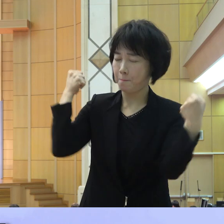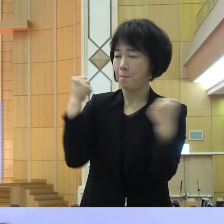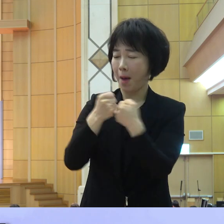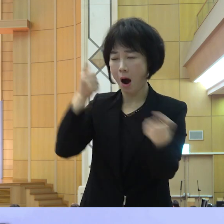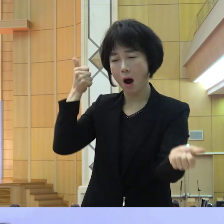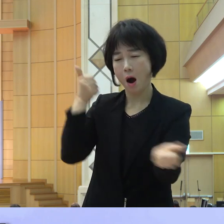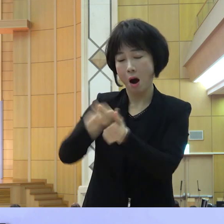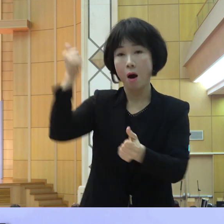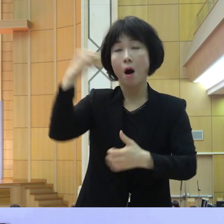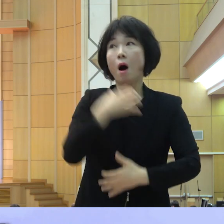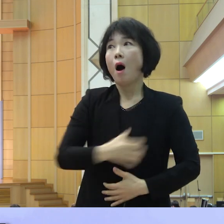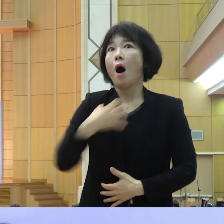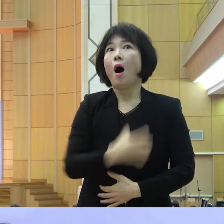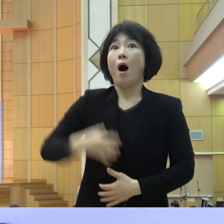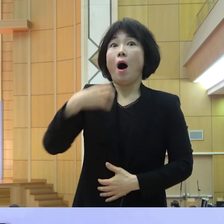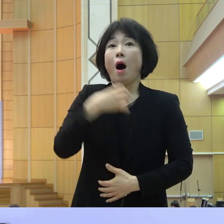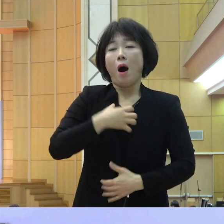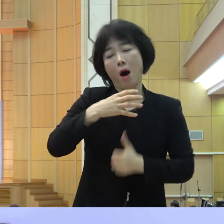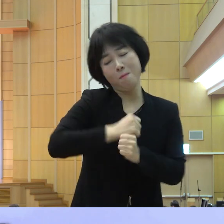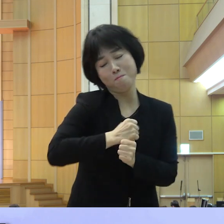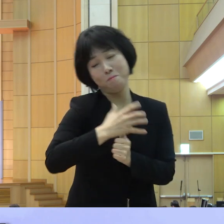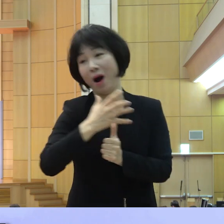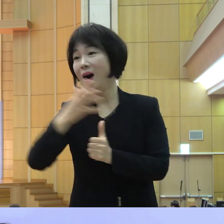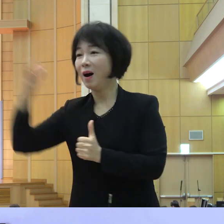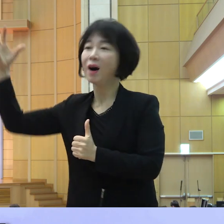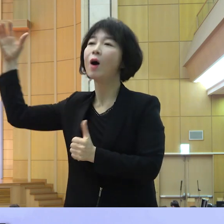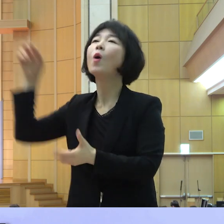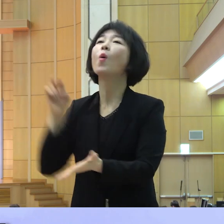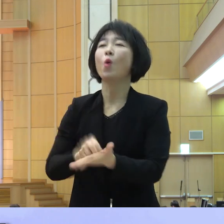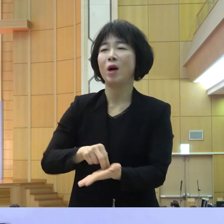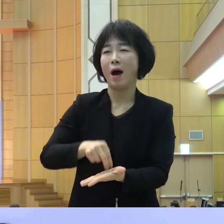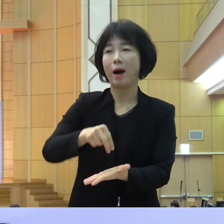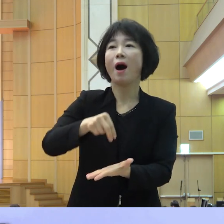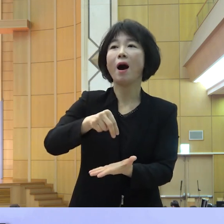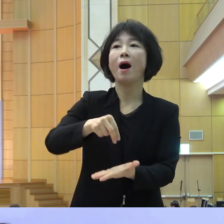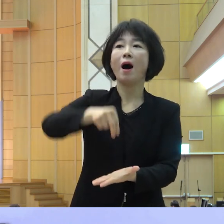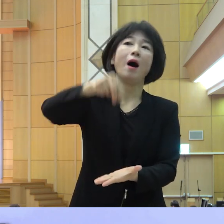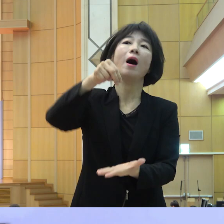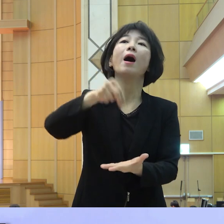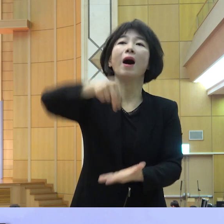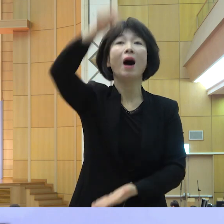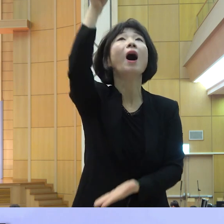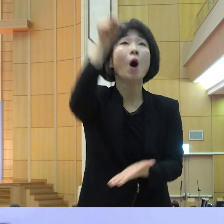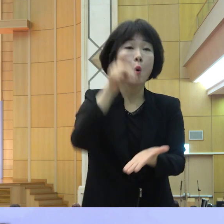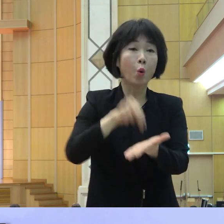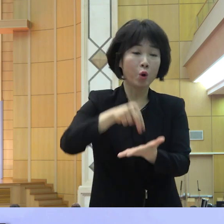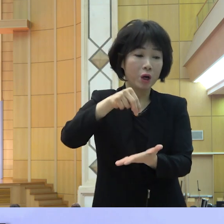모든 싸움 이기고 근심 걱정 벗고 올라가